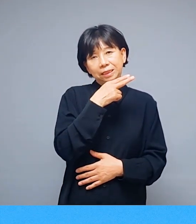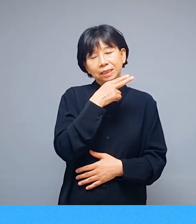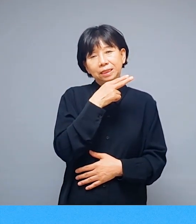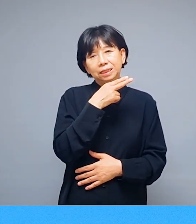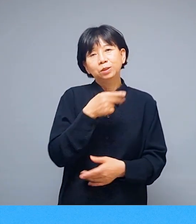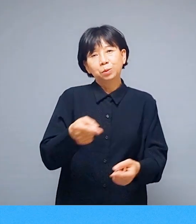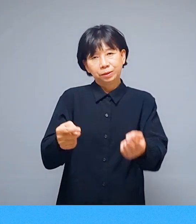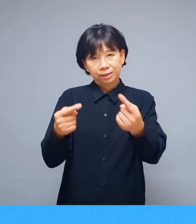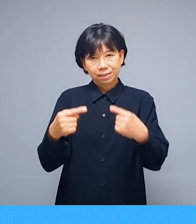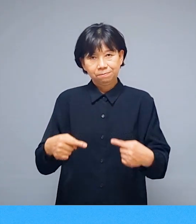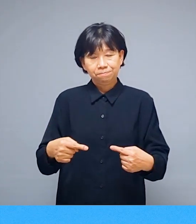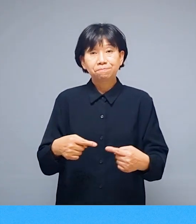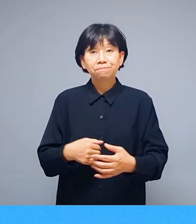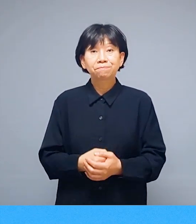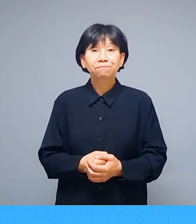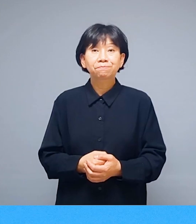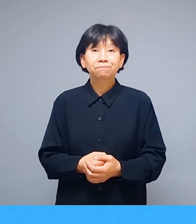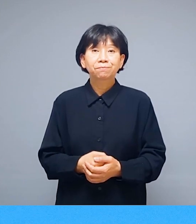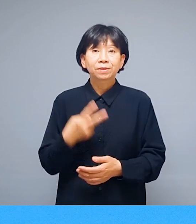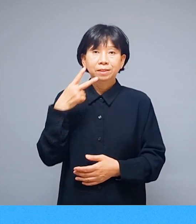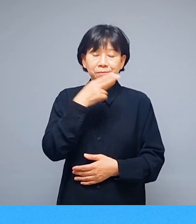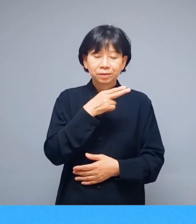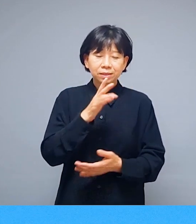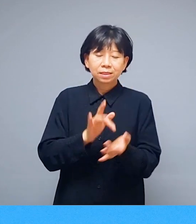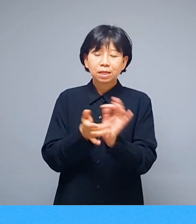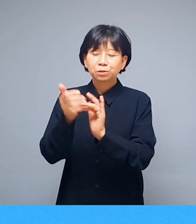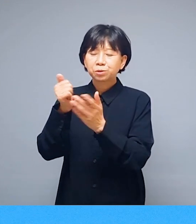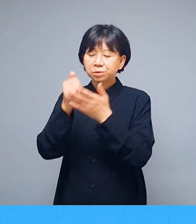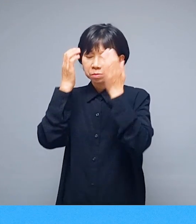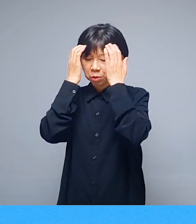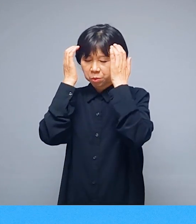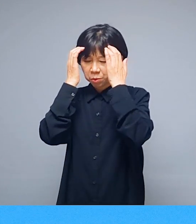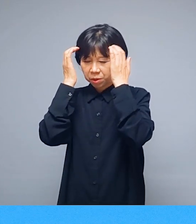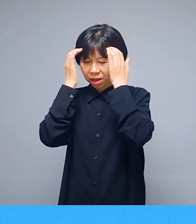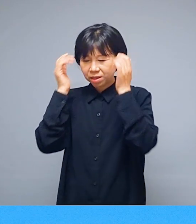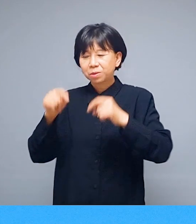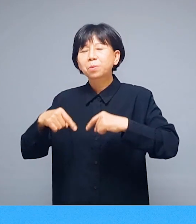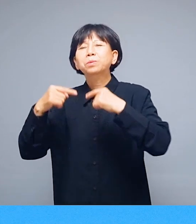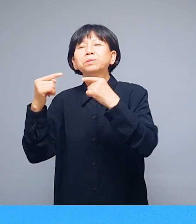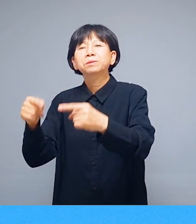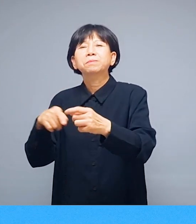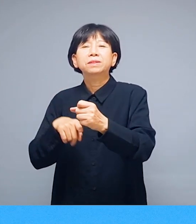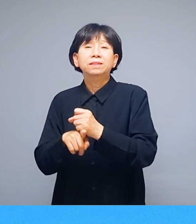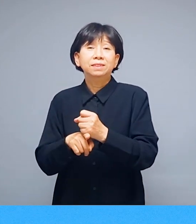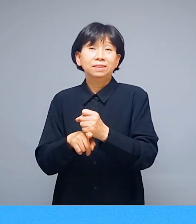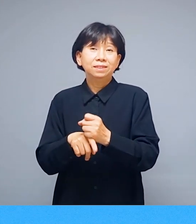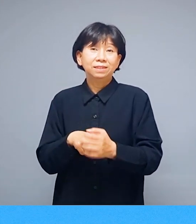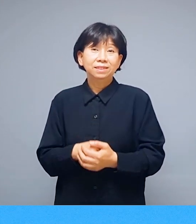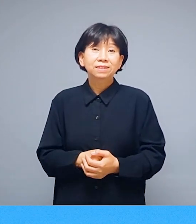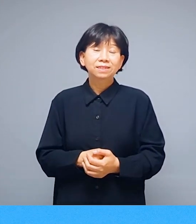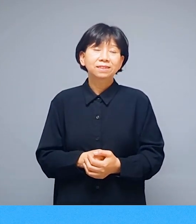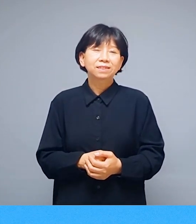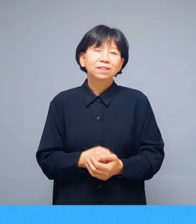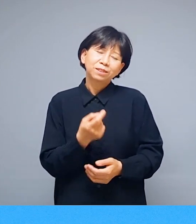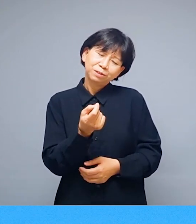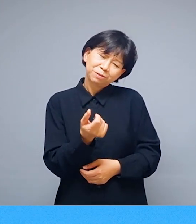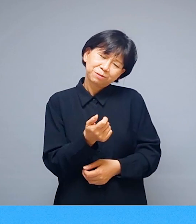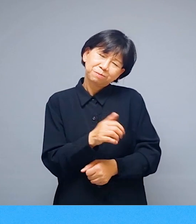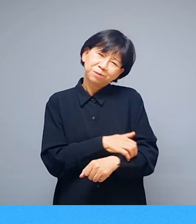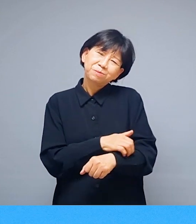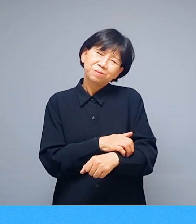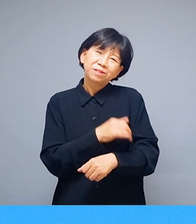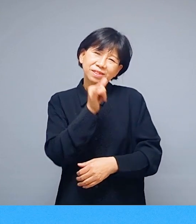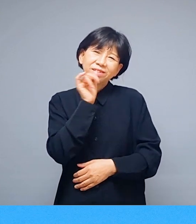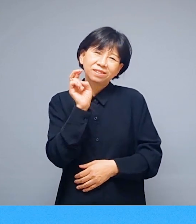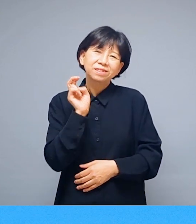있기를 좀 바랍니다. 금식은 예수님의 고난에 함께하는 마음의 표현입니다. 작은 불편함이 있겠죠. 저도